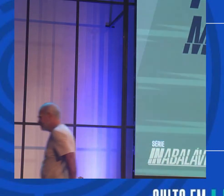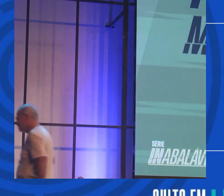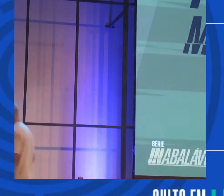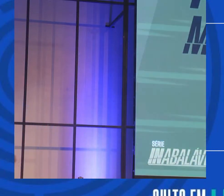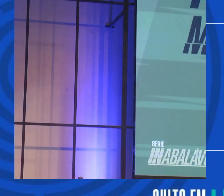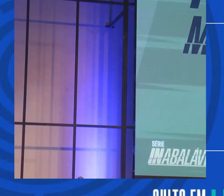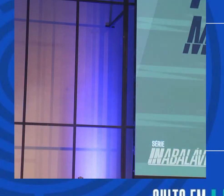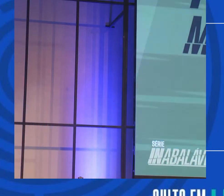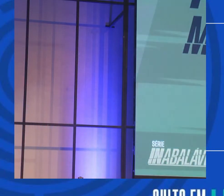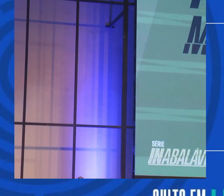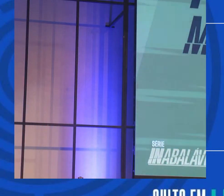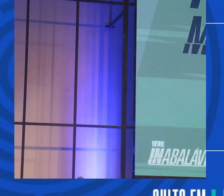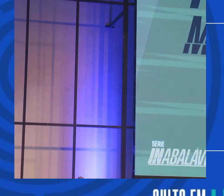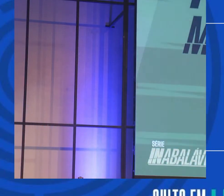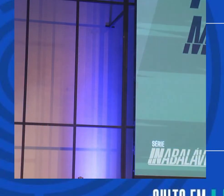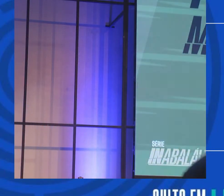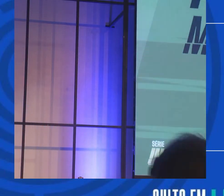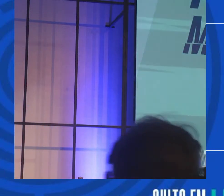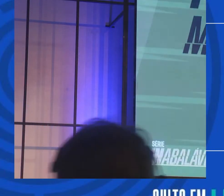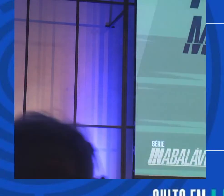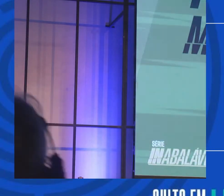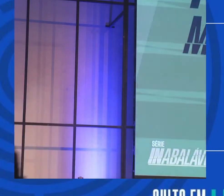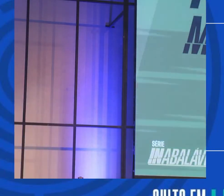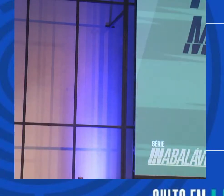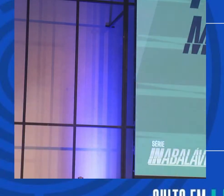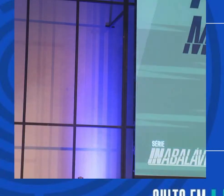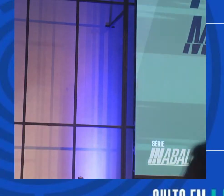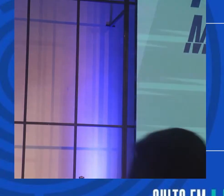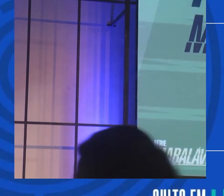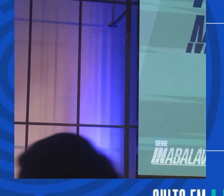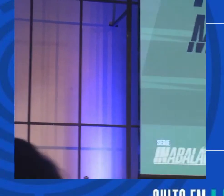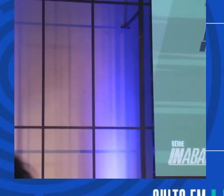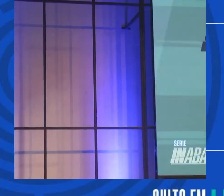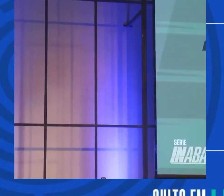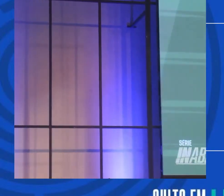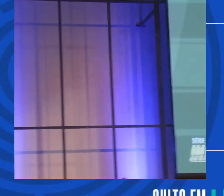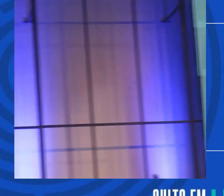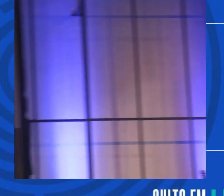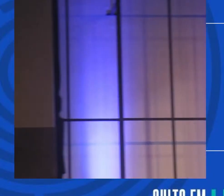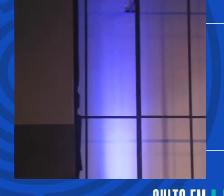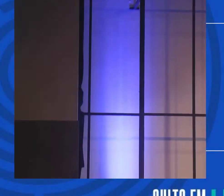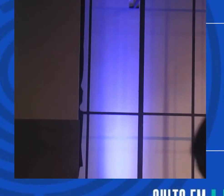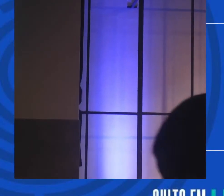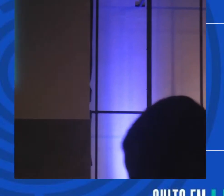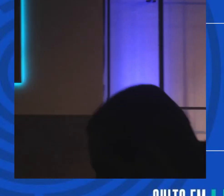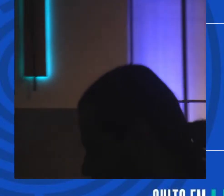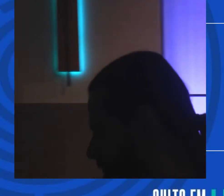Ele falou, Thiago, leva um presente, Thiago. Não, eu vou fazer uma coisa aqui. Daí começou a viajar,